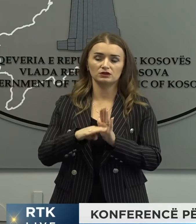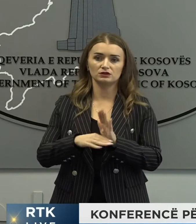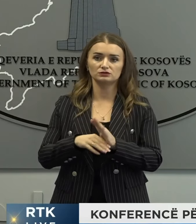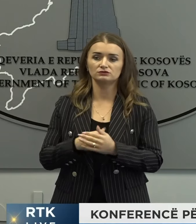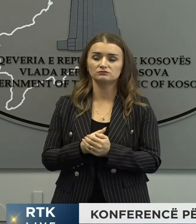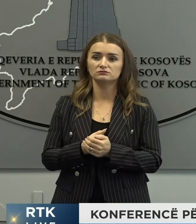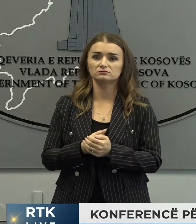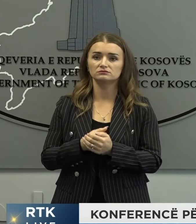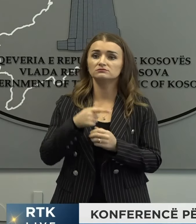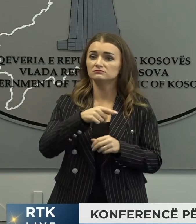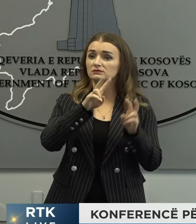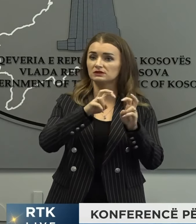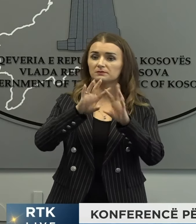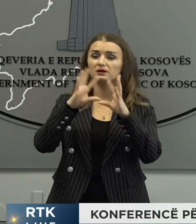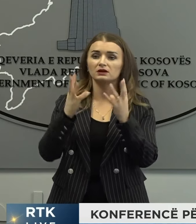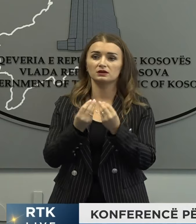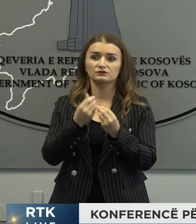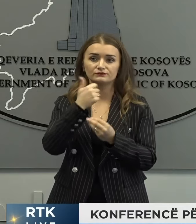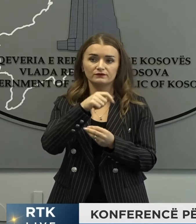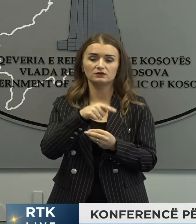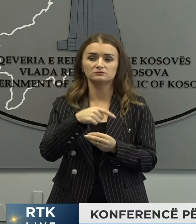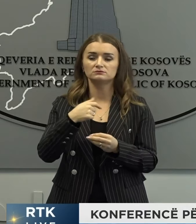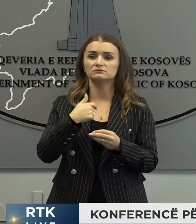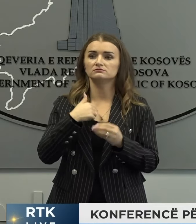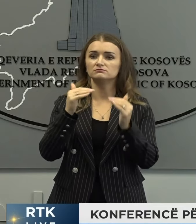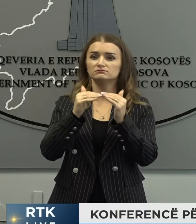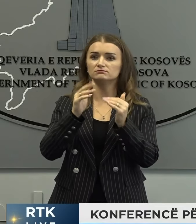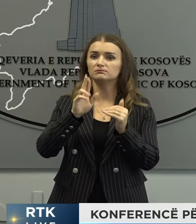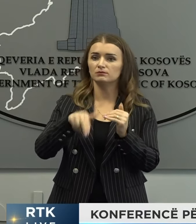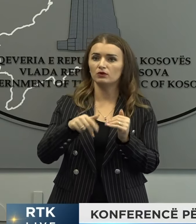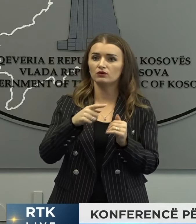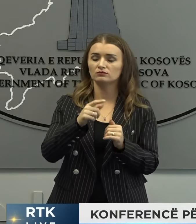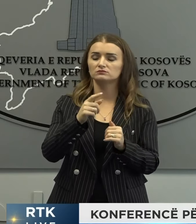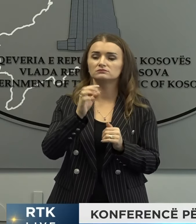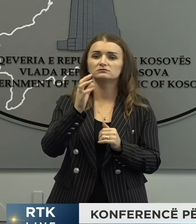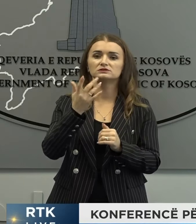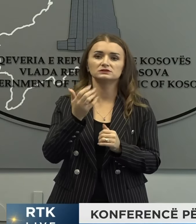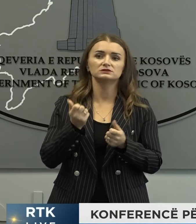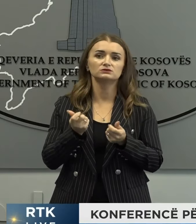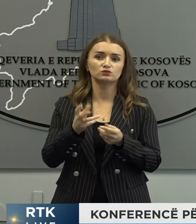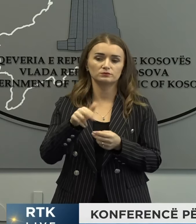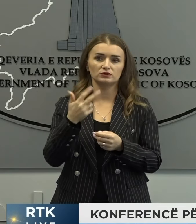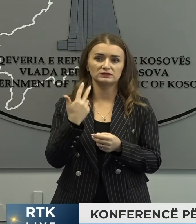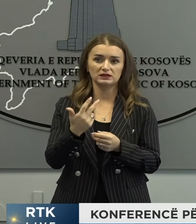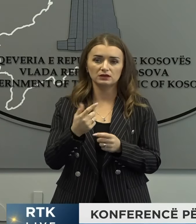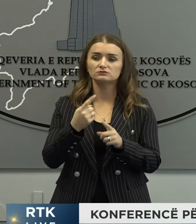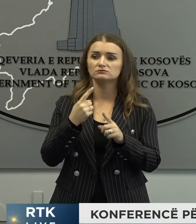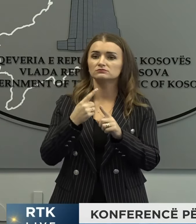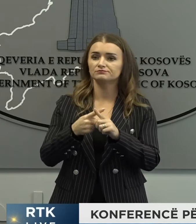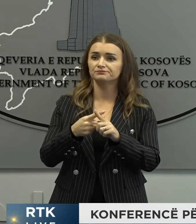kemi dakorduar 30 reforma, të cilët pastaj janë operacionalizuar në 111 veprime konkrete,